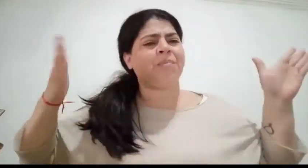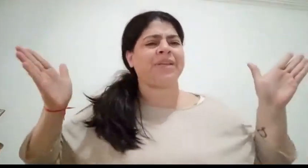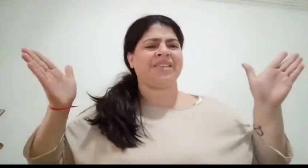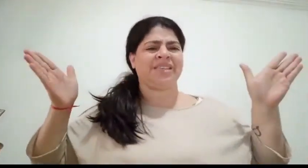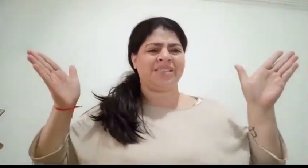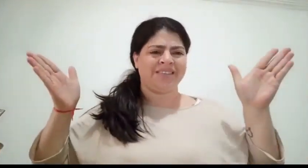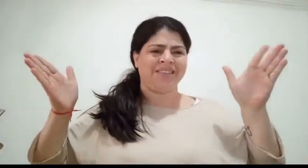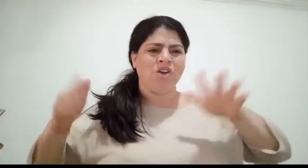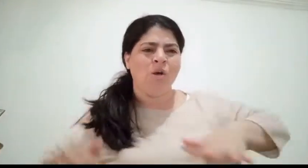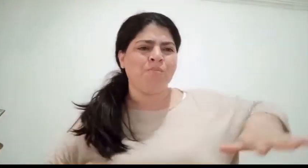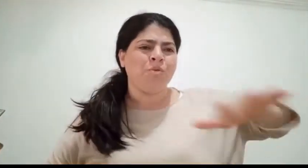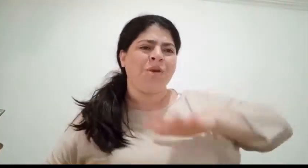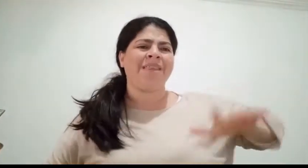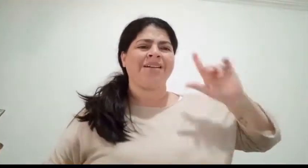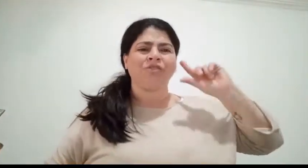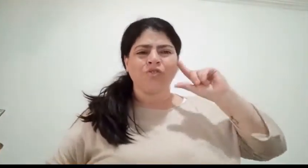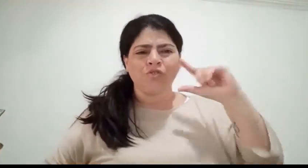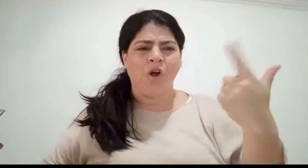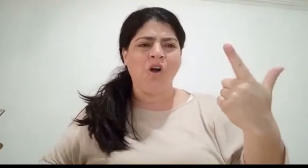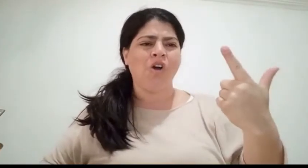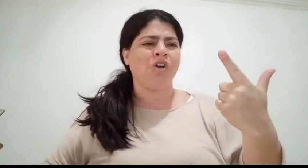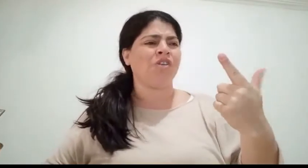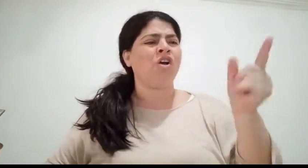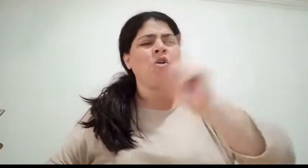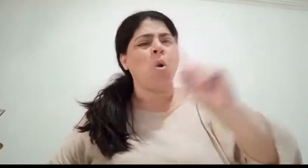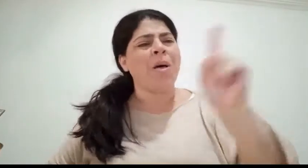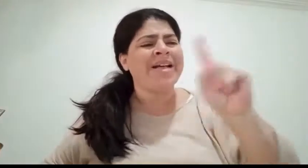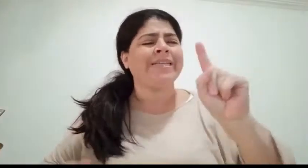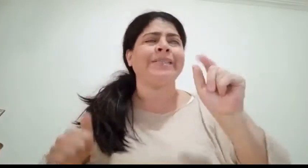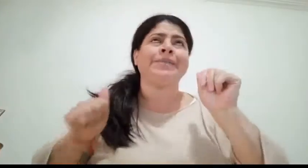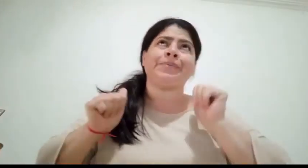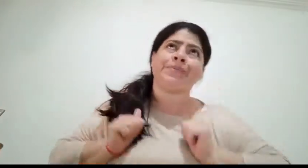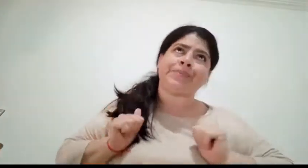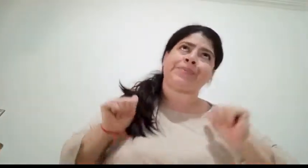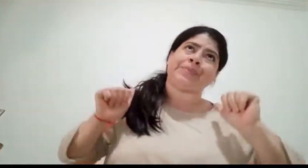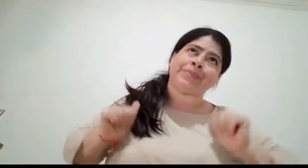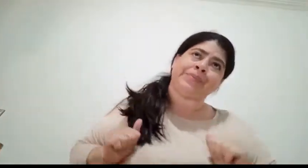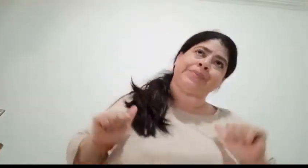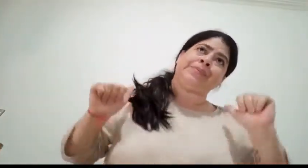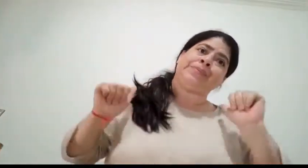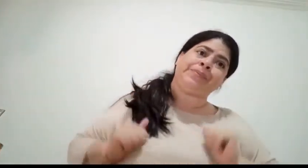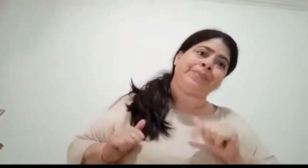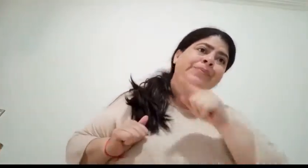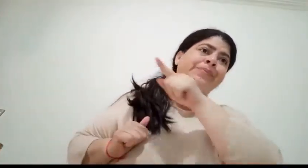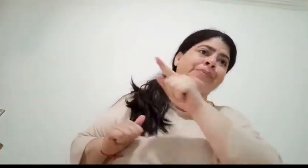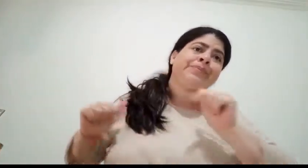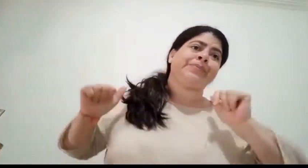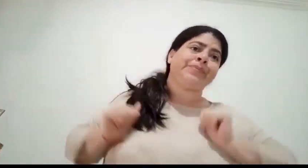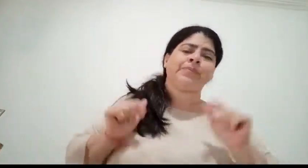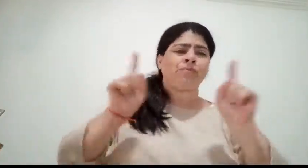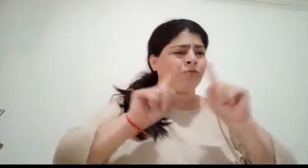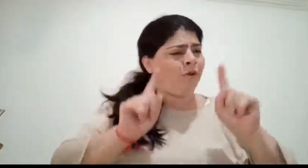de África, ¿cómo me interrogo todo esto? Bueno, Ucrania también, media Ucrania. ¿Cómo limpio el tema